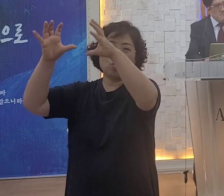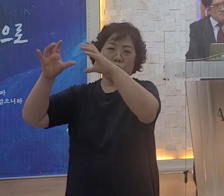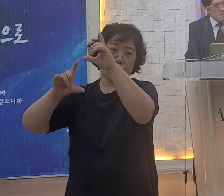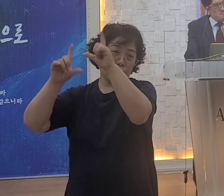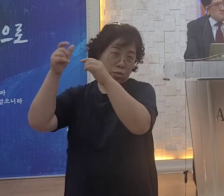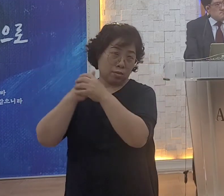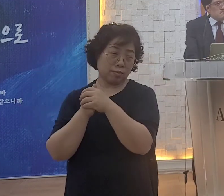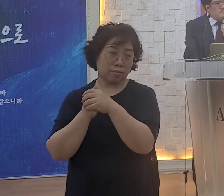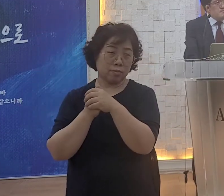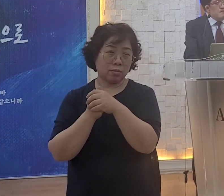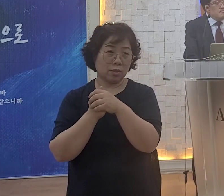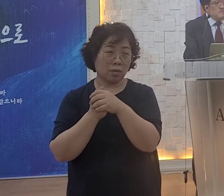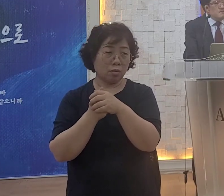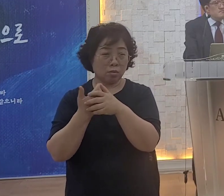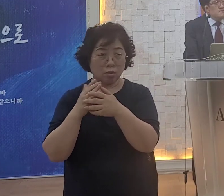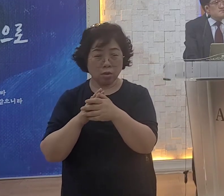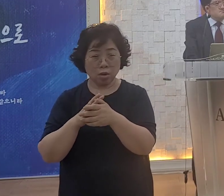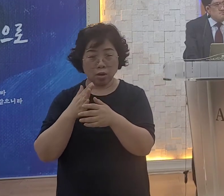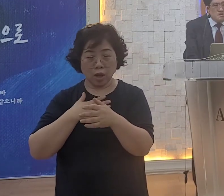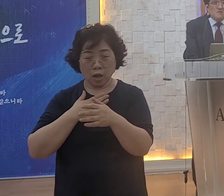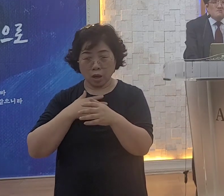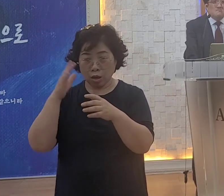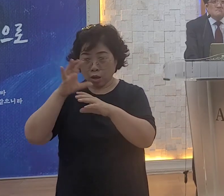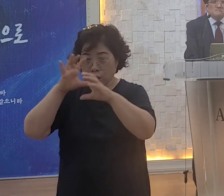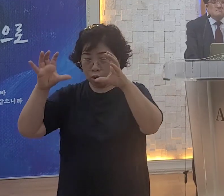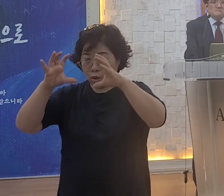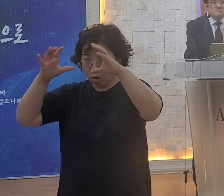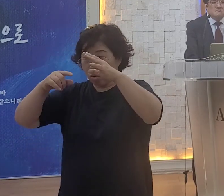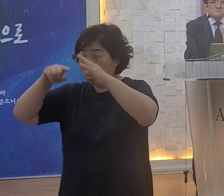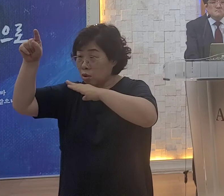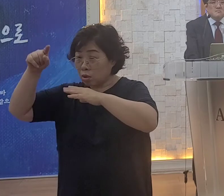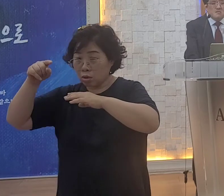근데 가만 보니까 또 저쪽 한편에는 지옥이 있네요.